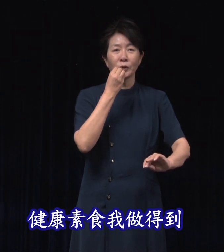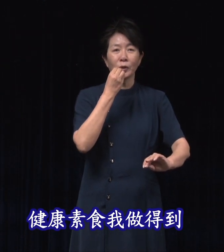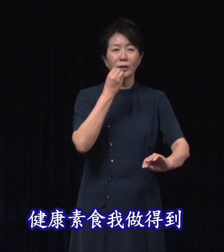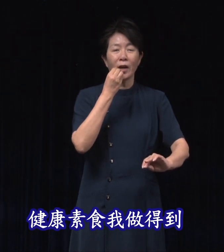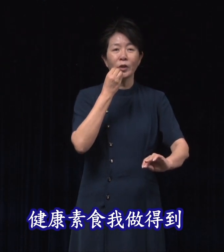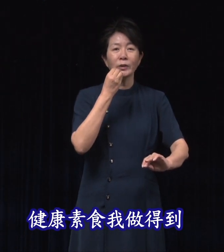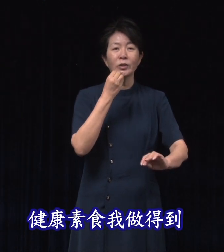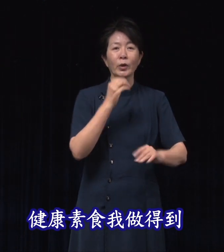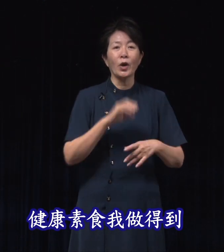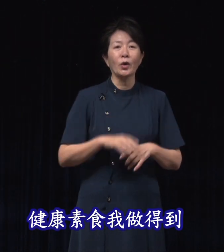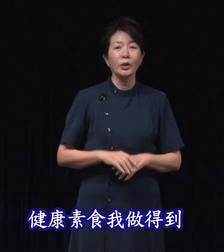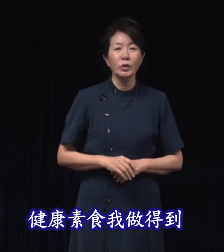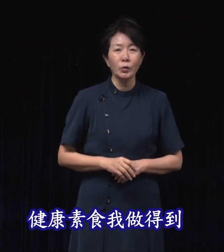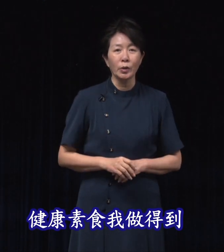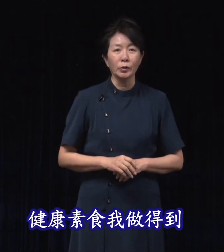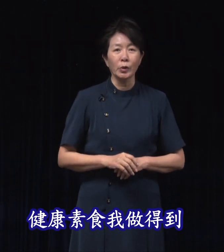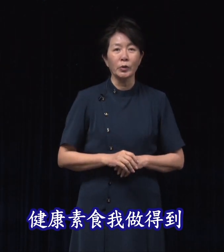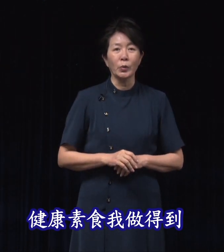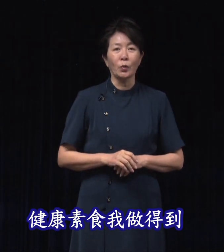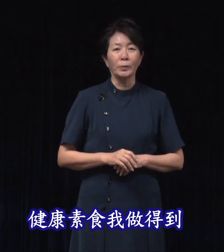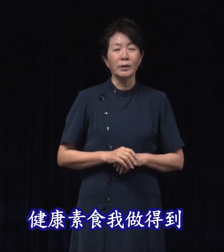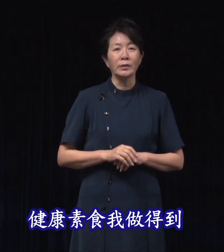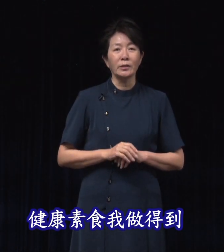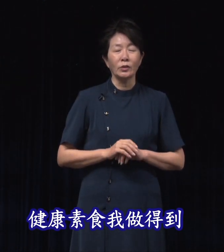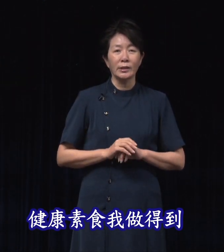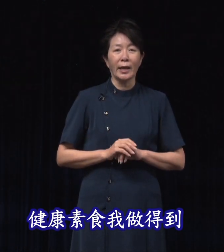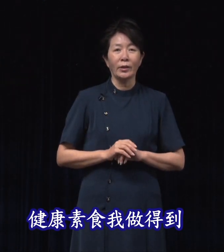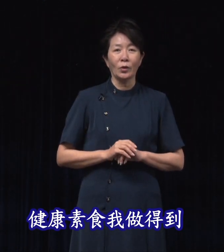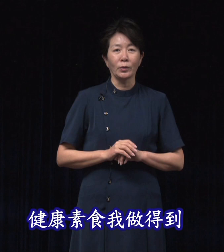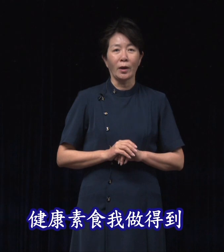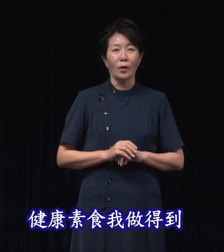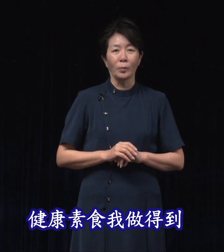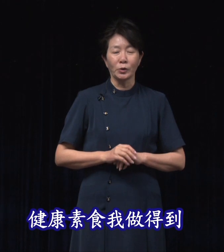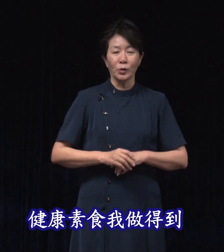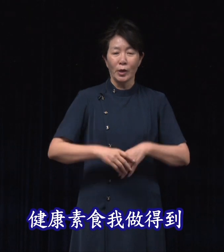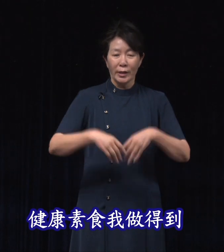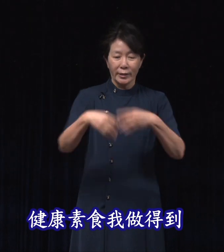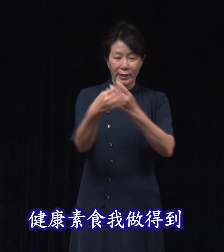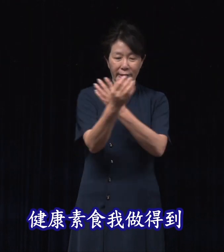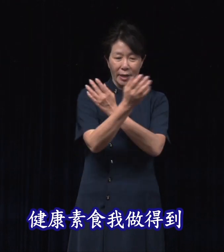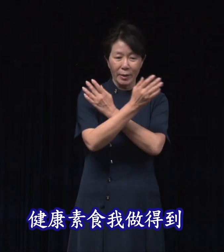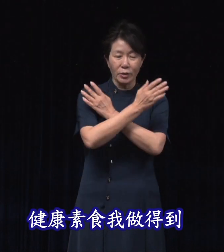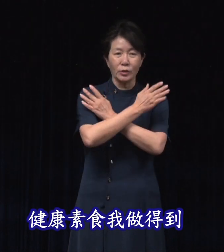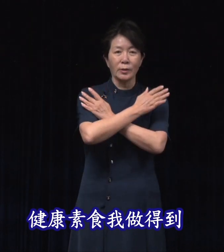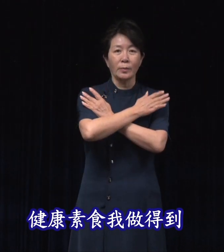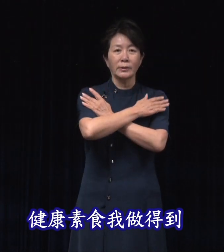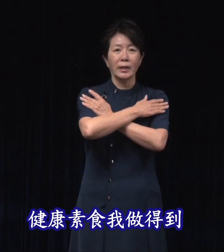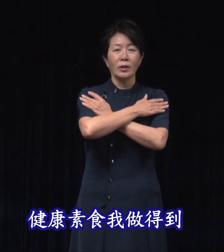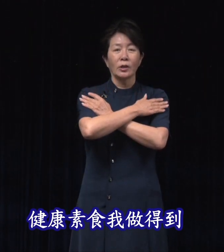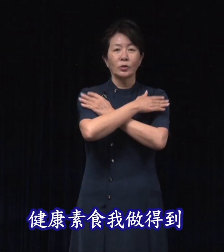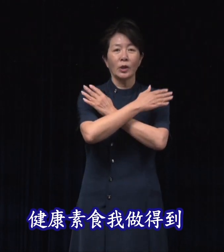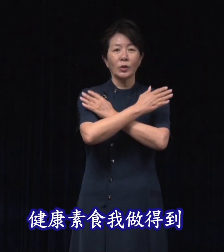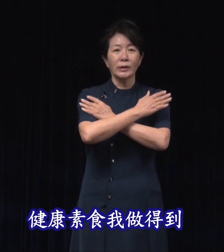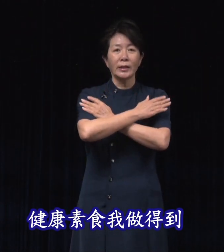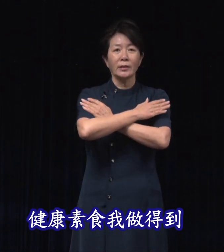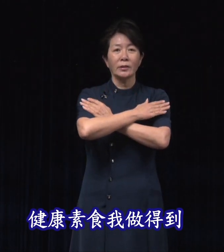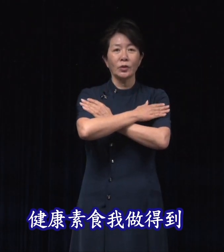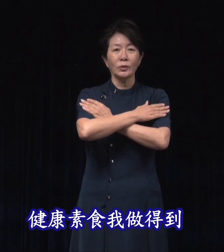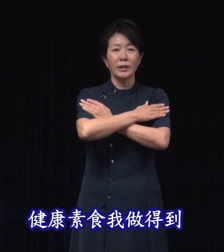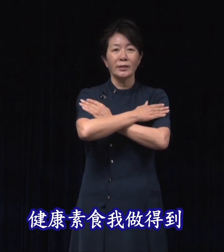到，因为是最后一句了，所以说我们这次又是带动的哈，我们就以在前面，在双手在胸前这边，